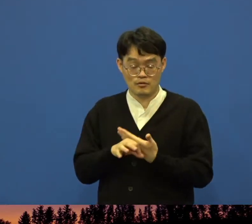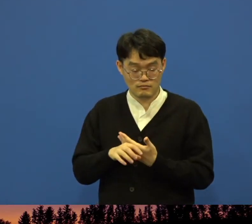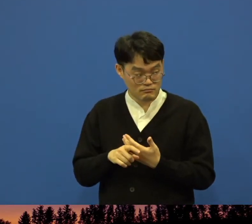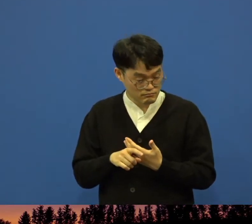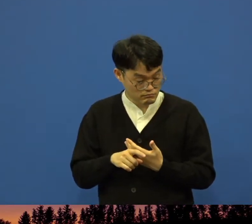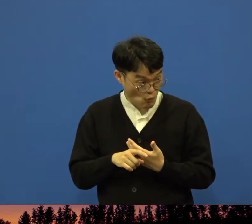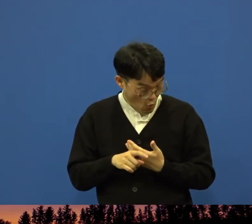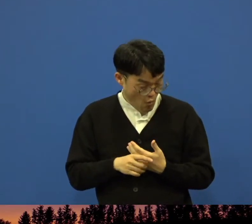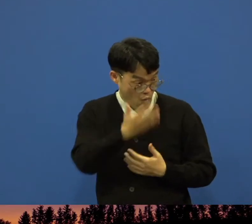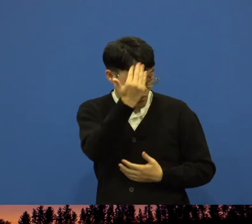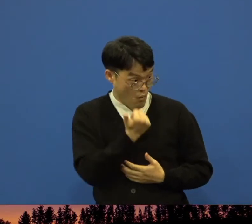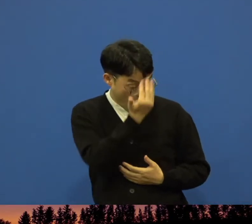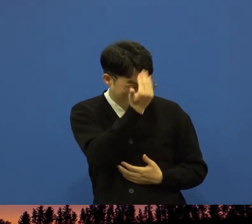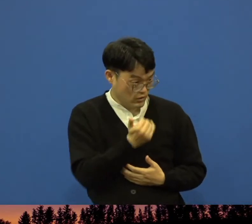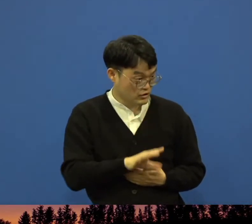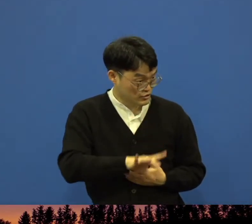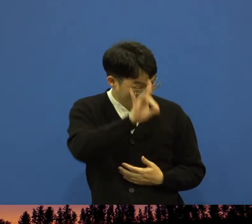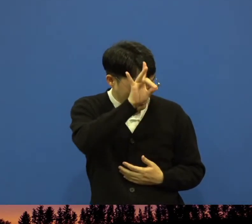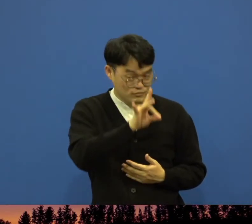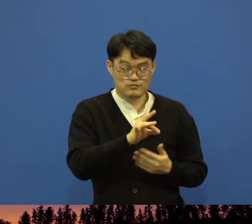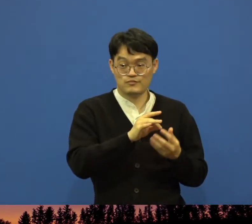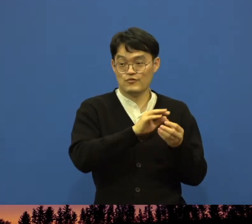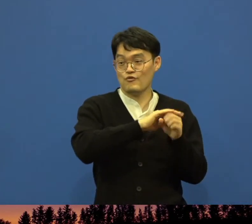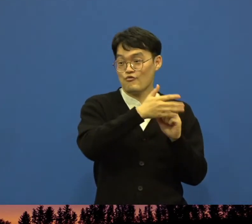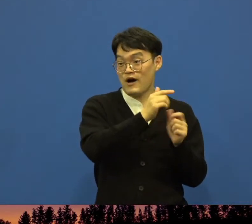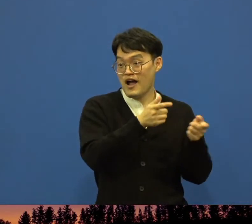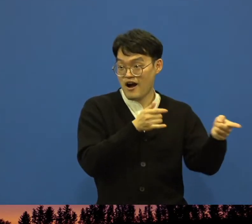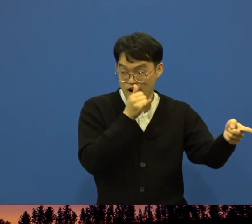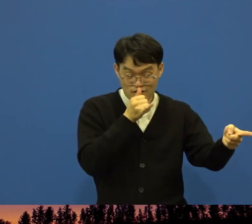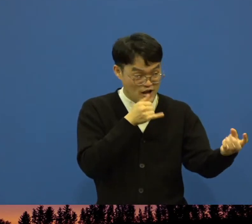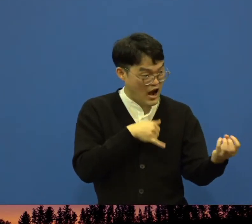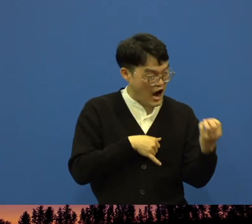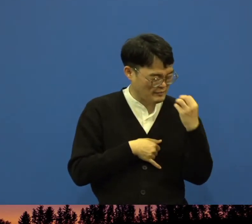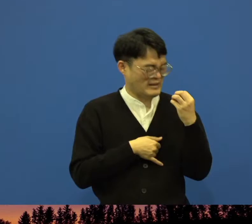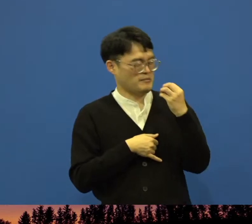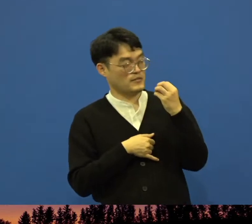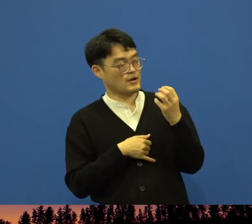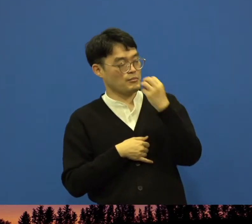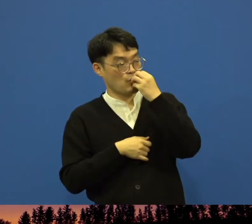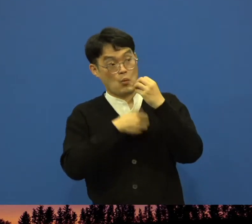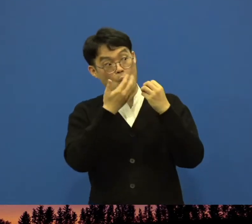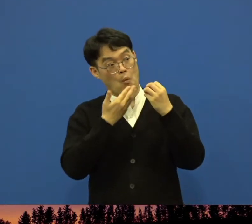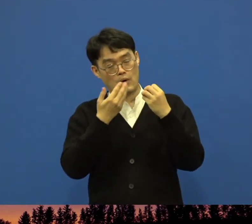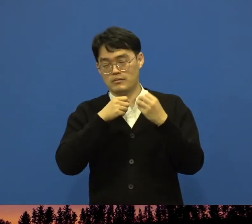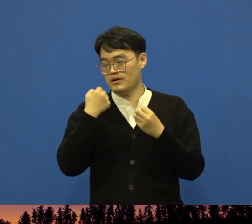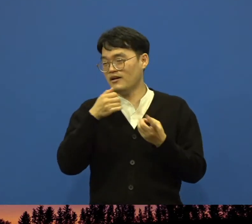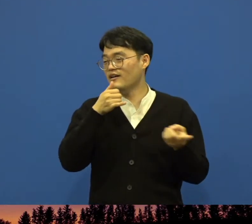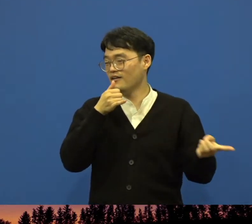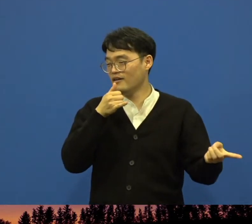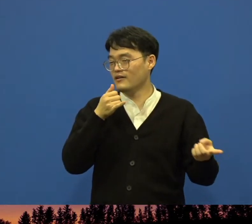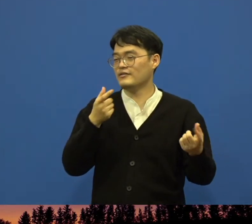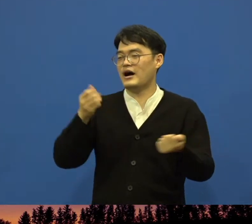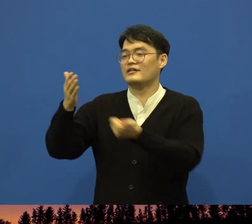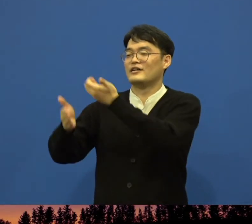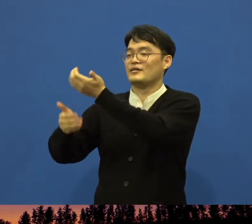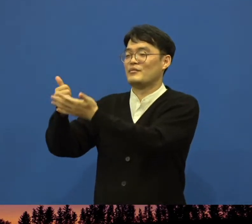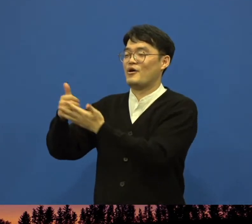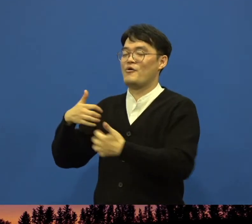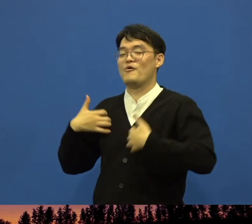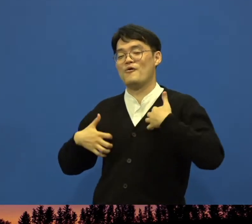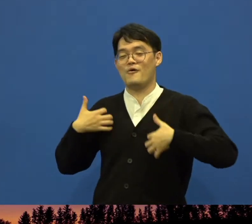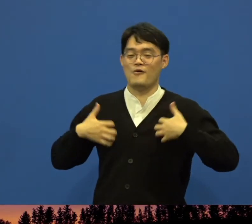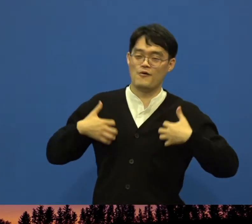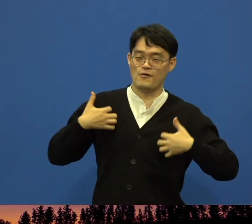안 먹었던 과일이 또 있어요. 우리가 먹어본 것보다 안 먹어본 게 더 많아요. 그러니까 하나님은 너무 재미있으신 거예요. 우리를 즐거워하게